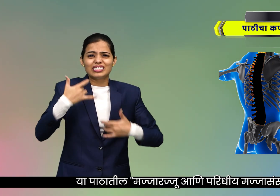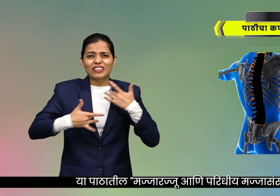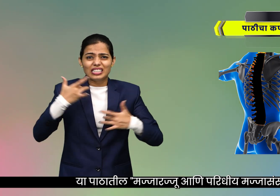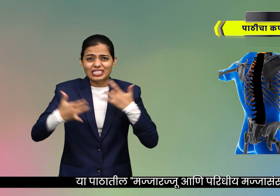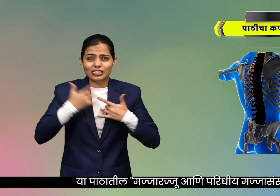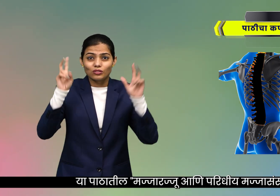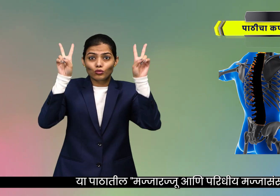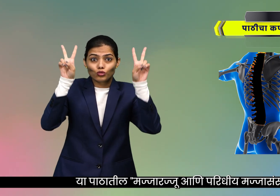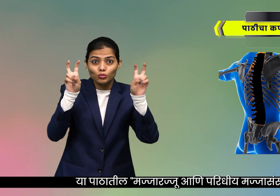मज्जासंस्था